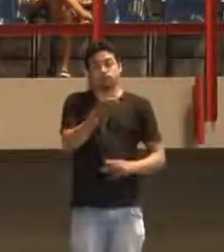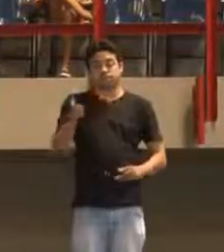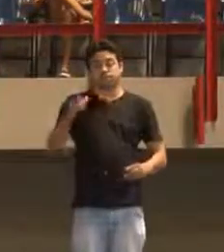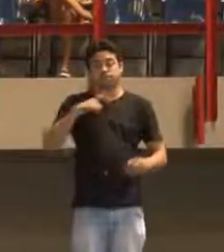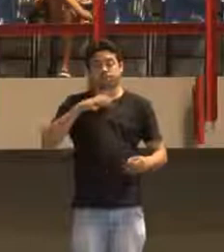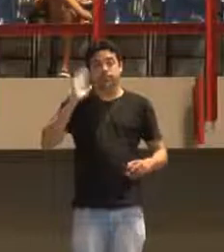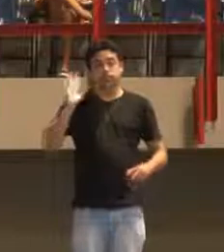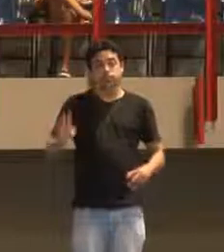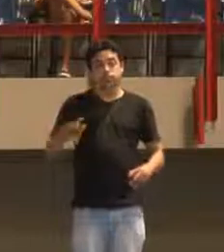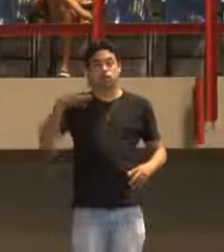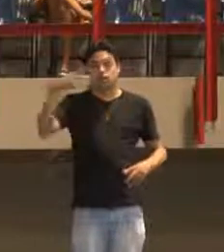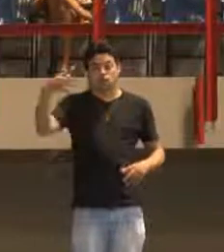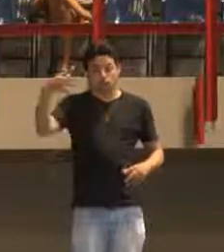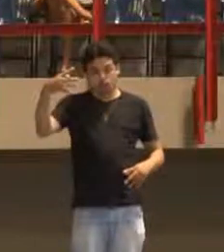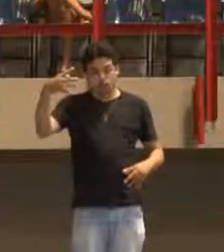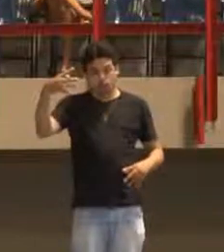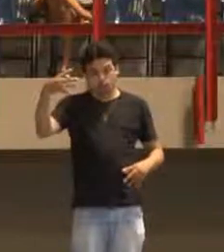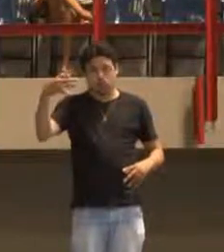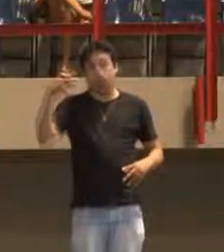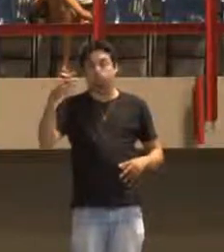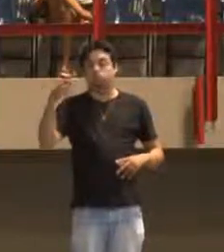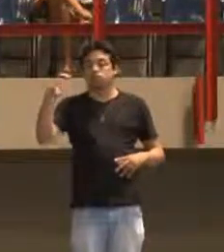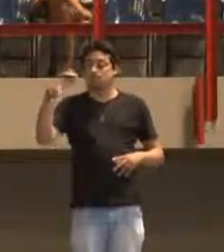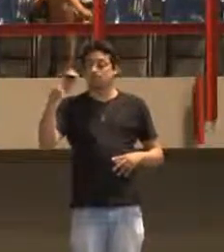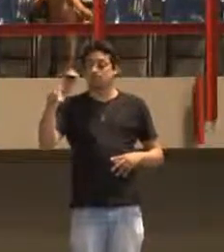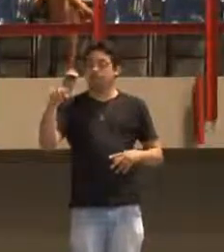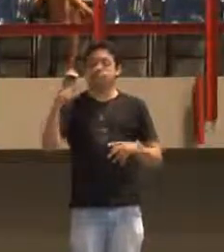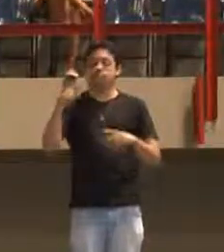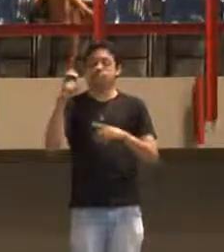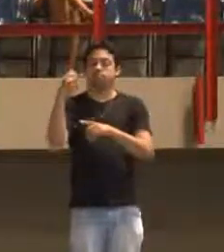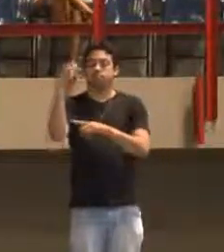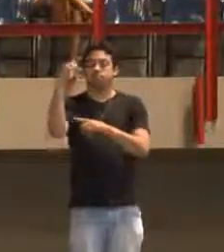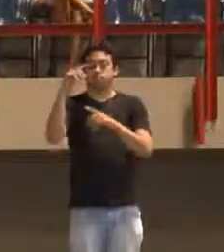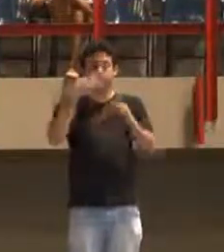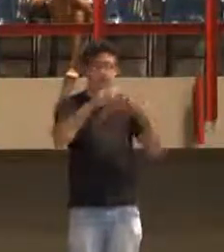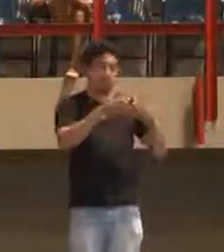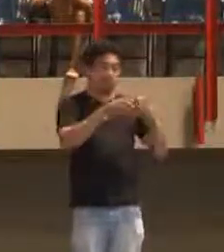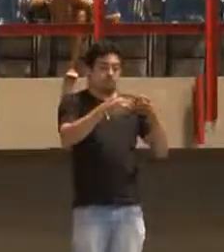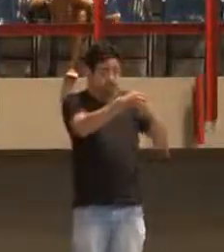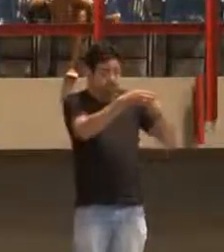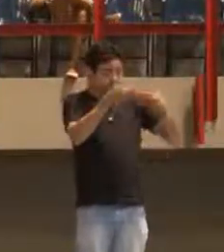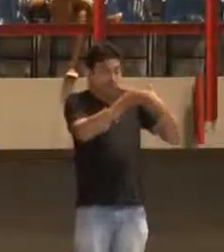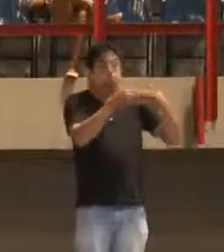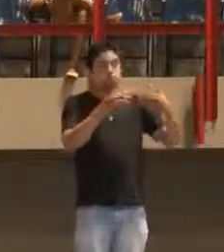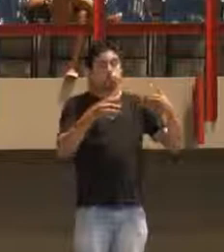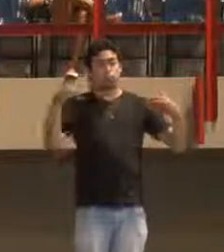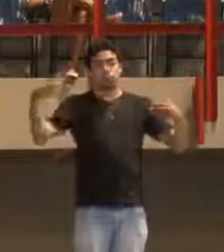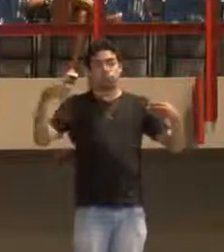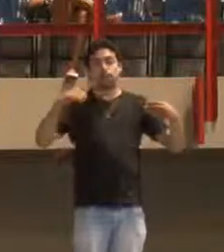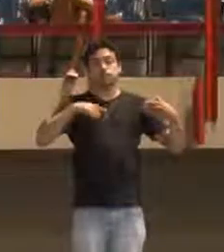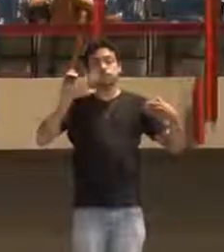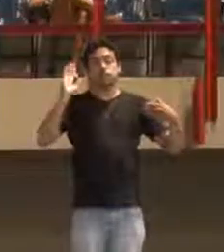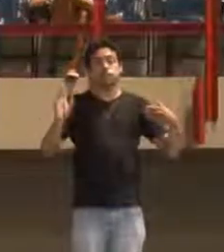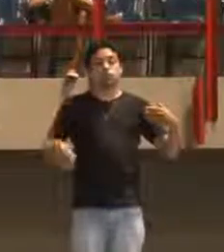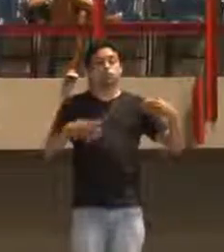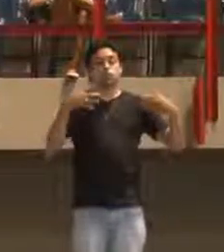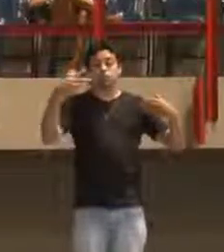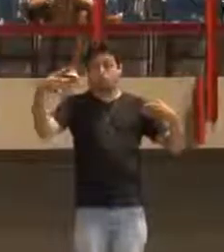tem 4 possibilidades para pintar essa garrafa. Agora, preste atenção no que é que eu vou dizer agora. A gente tem